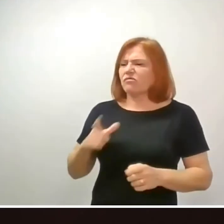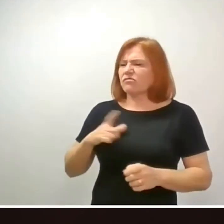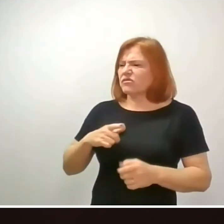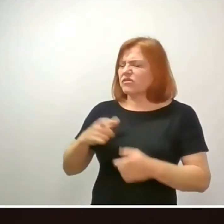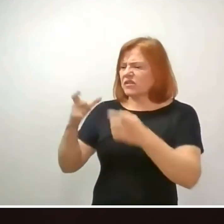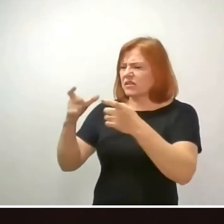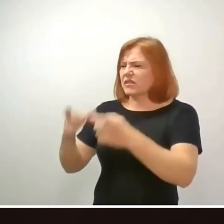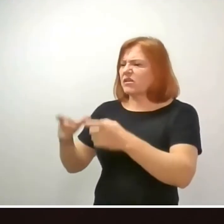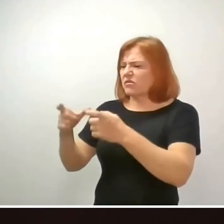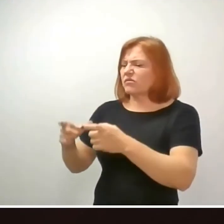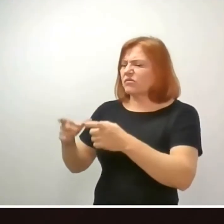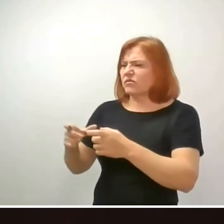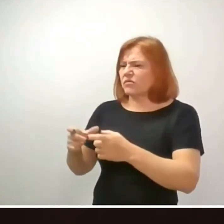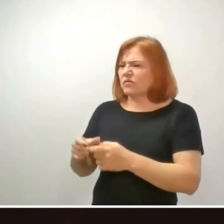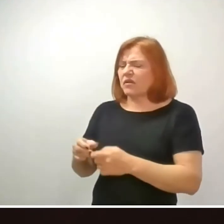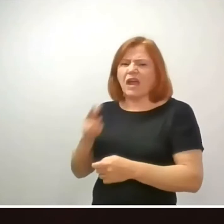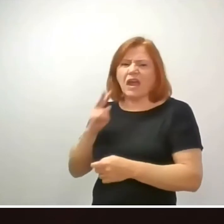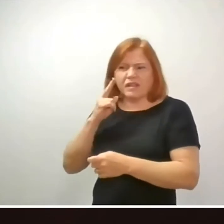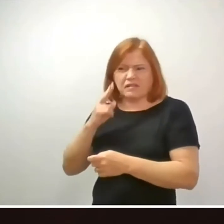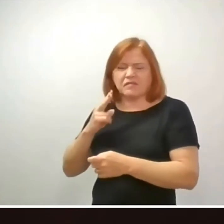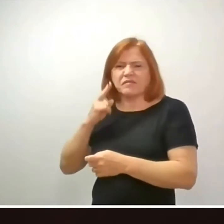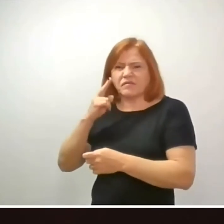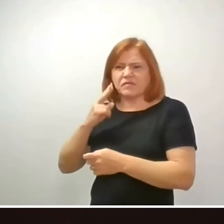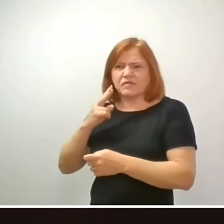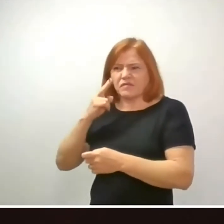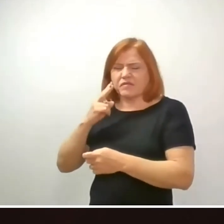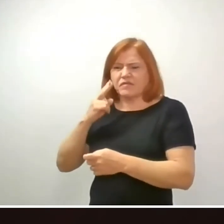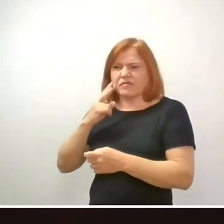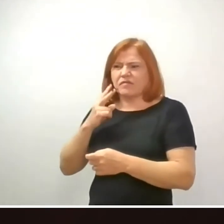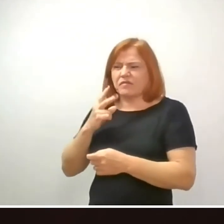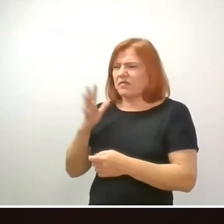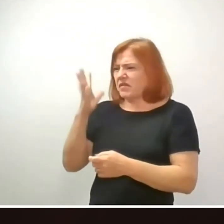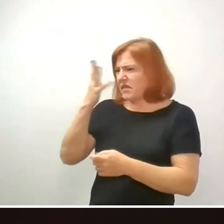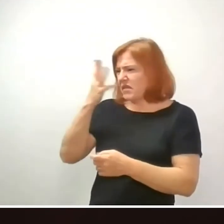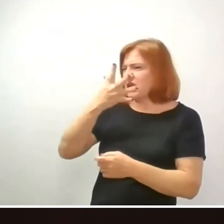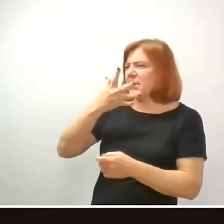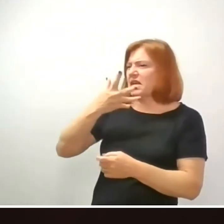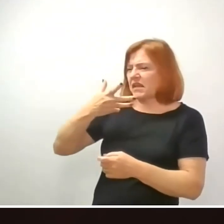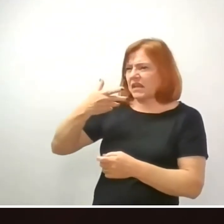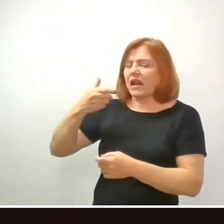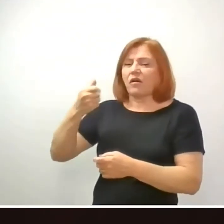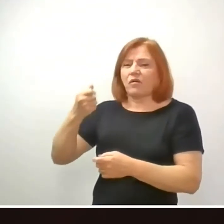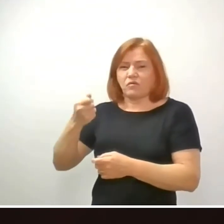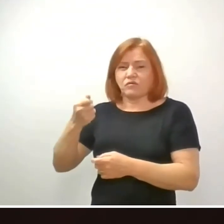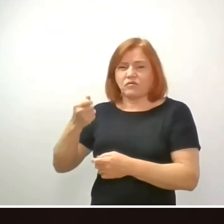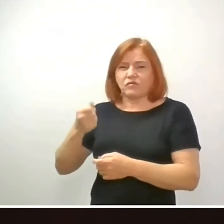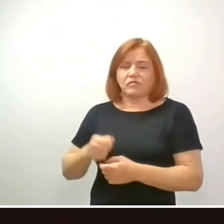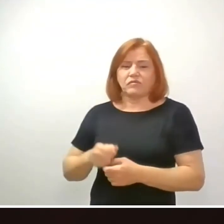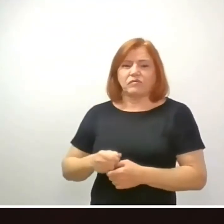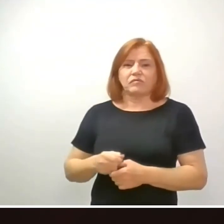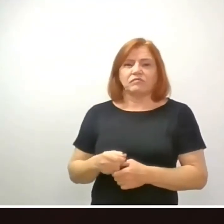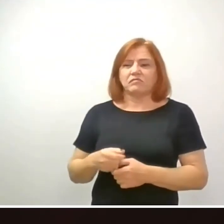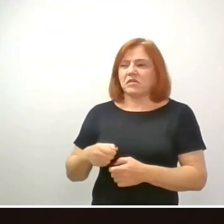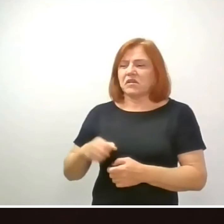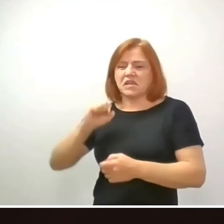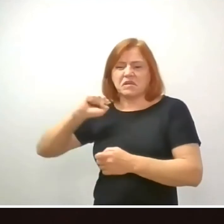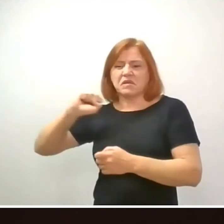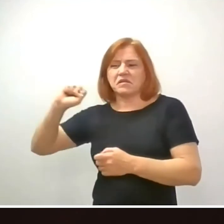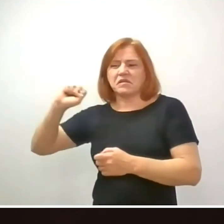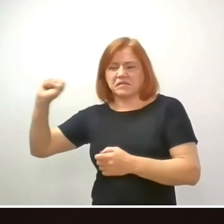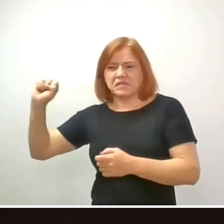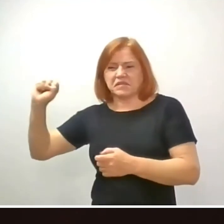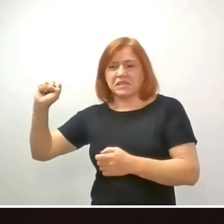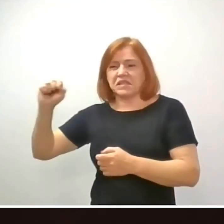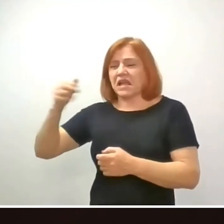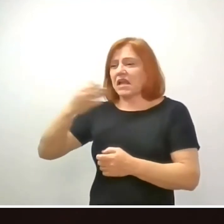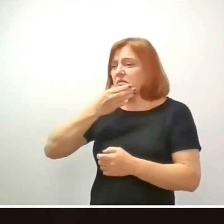não queria vender e acabou assassinado. Tá? O terrível santo tribunal, que obteve e ainda